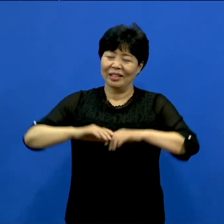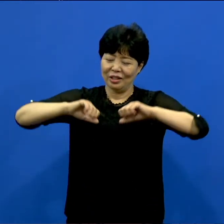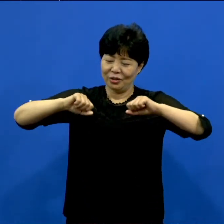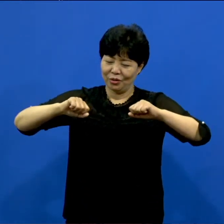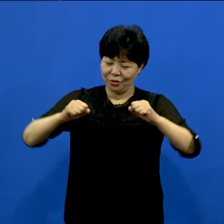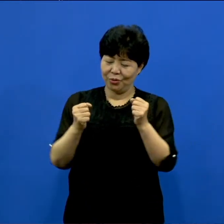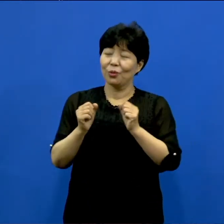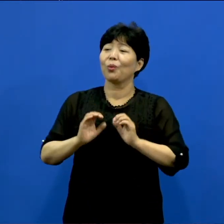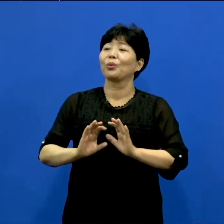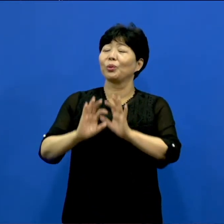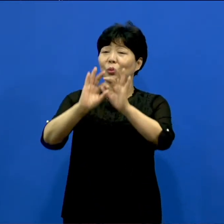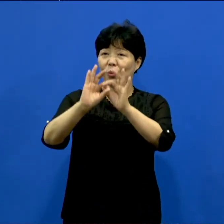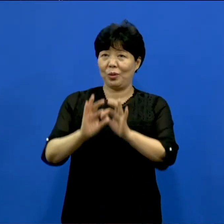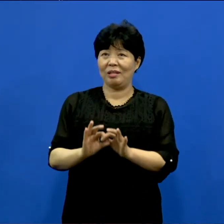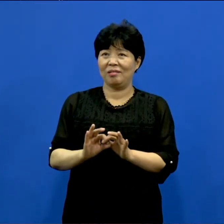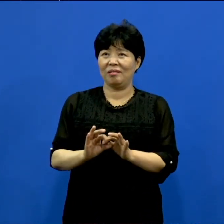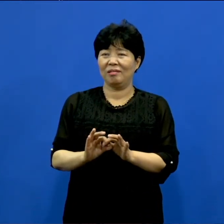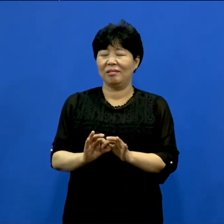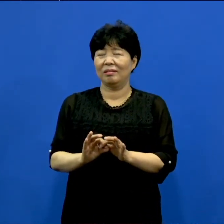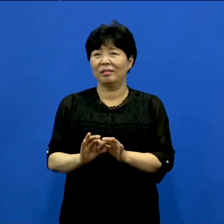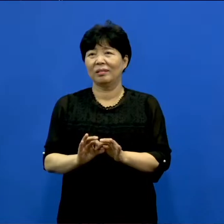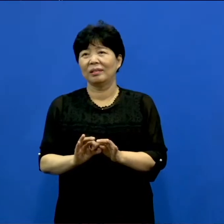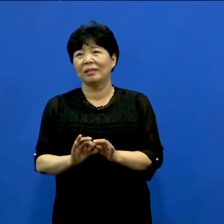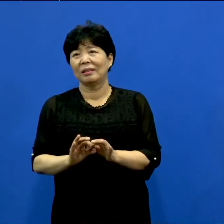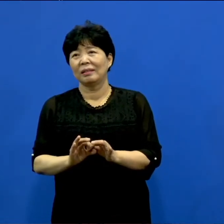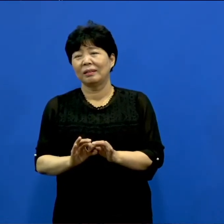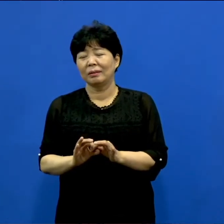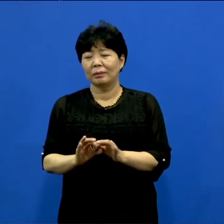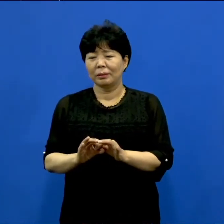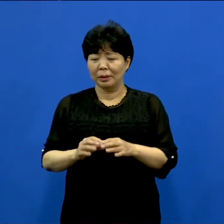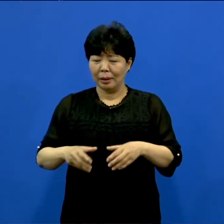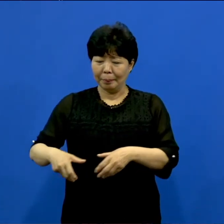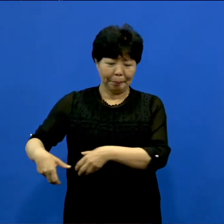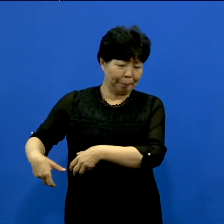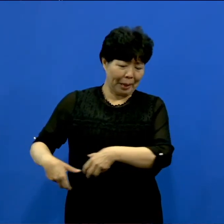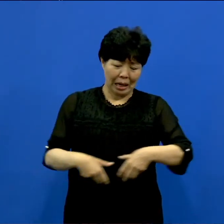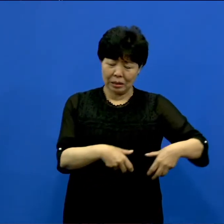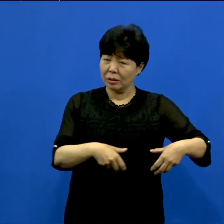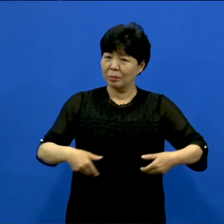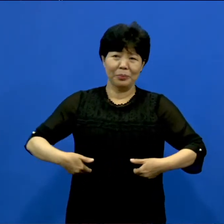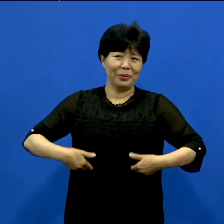대한 경험이 축적되어 있으니까 이제 머뭇거릴 이유가 없는 거예요.